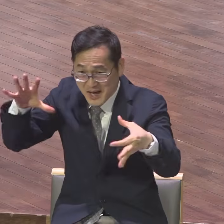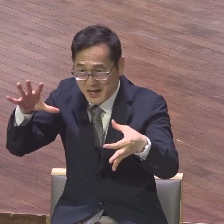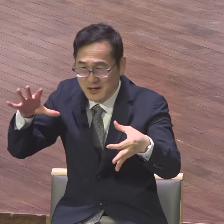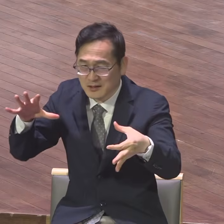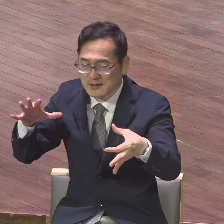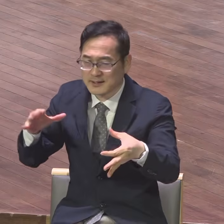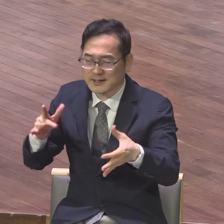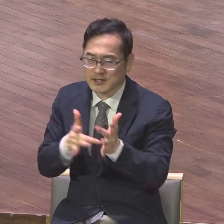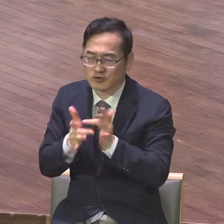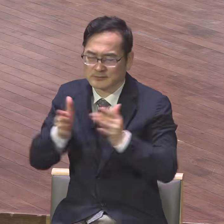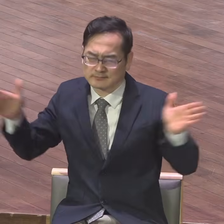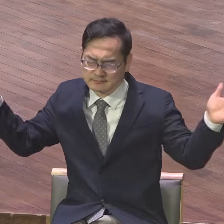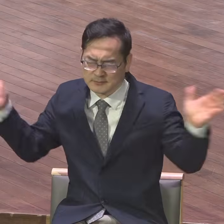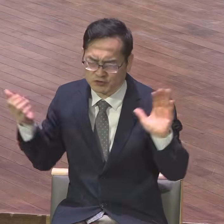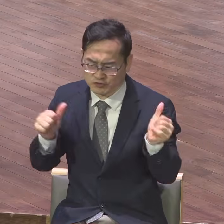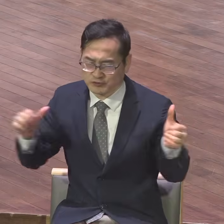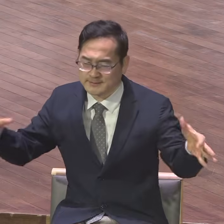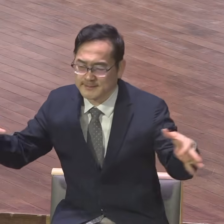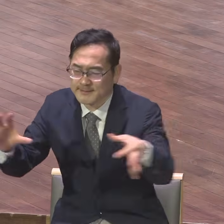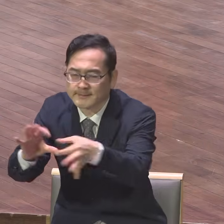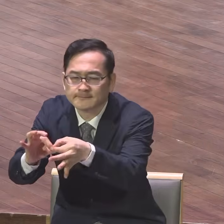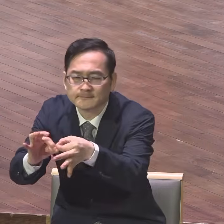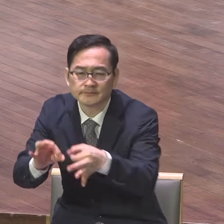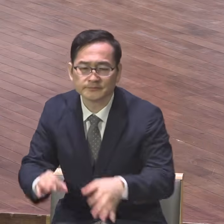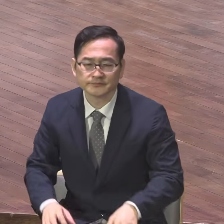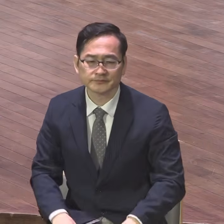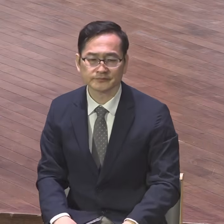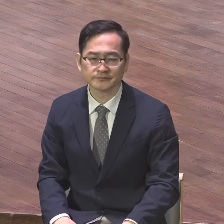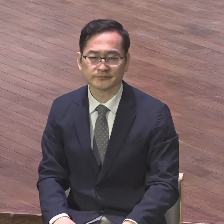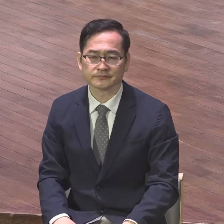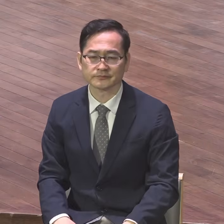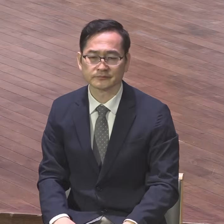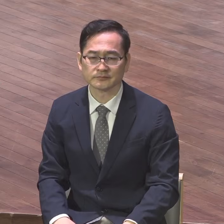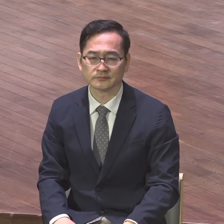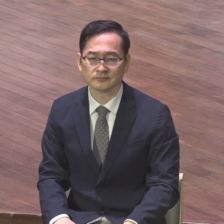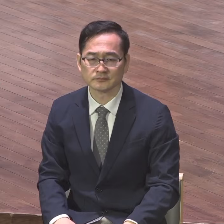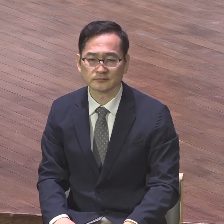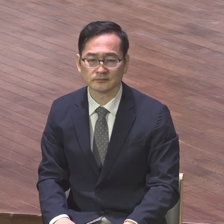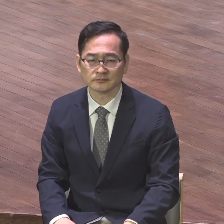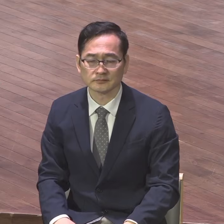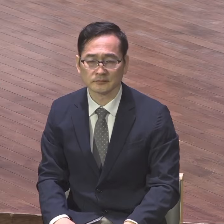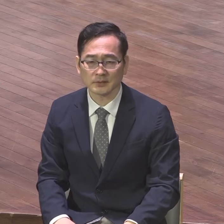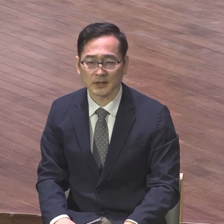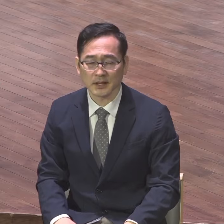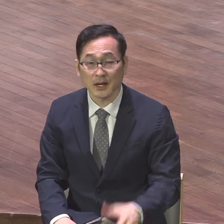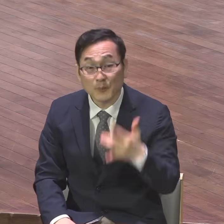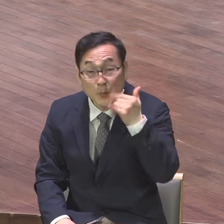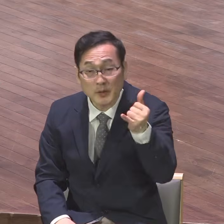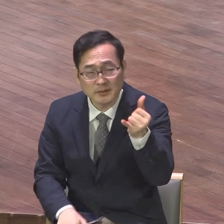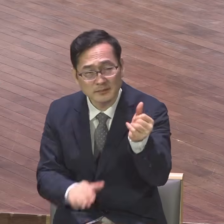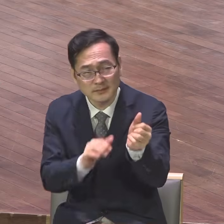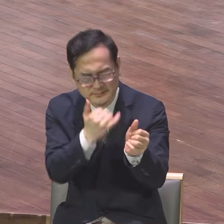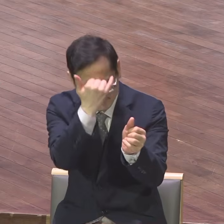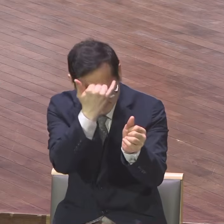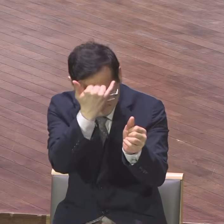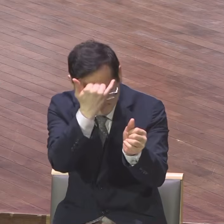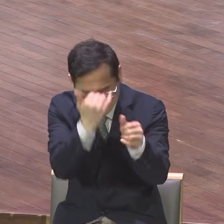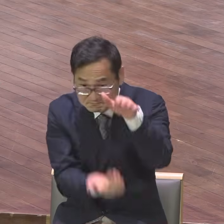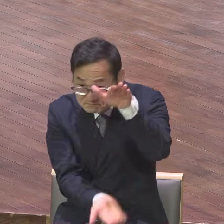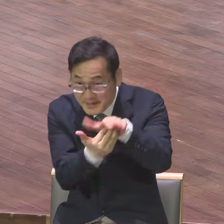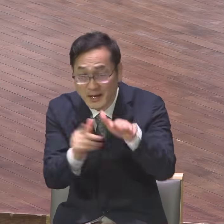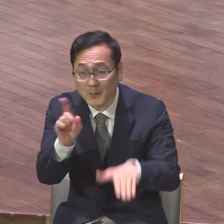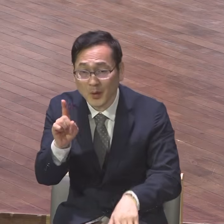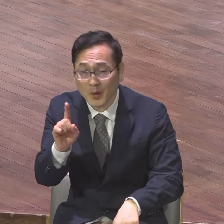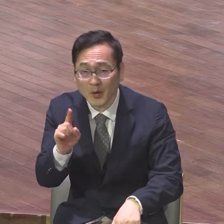열어주셨어요. 최고의 효도가 뭐냐? 부모님을 지옥으로 가지 않게 하는 거예요. 최고의